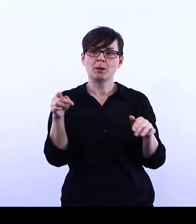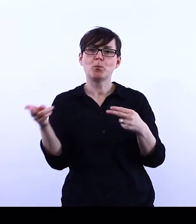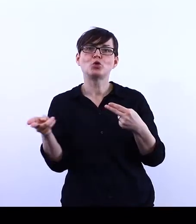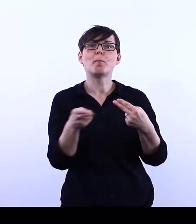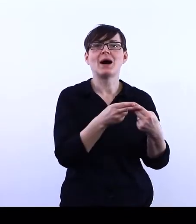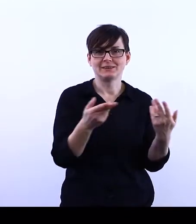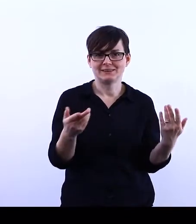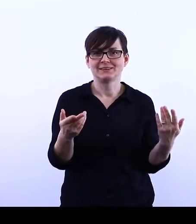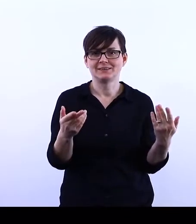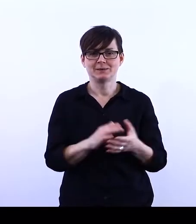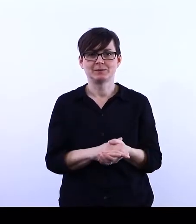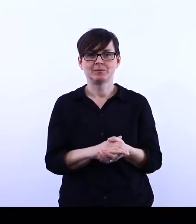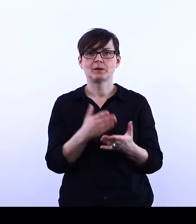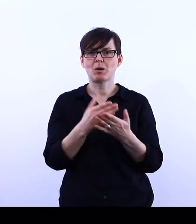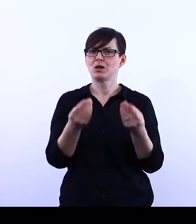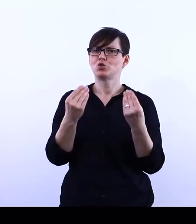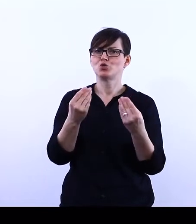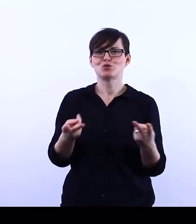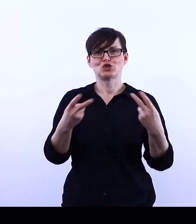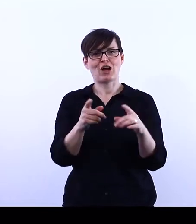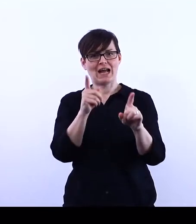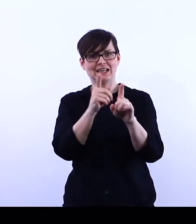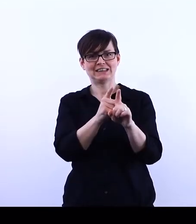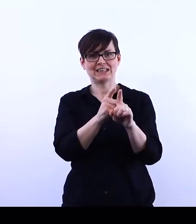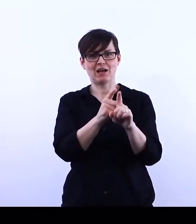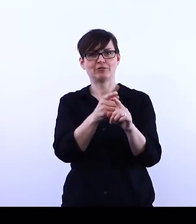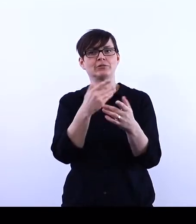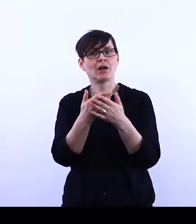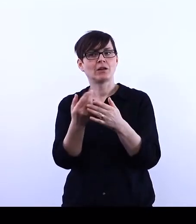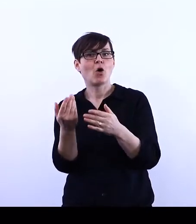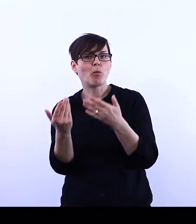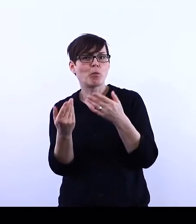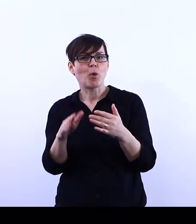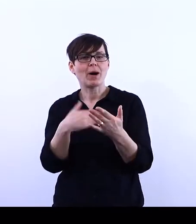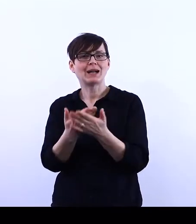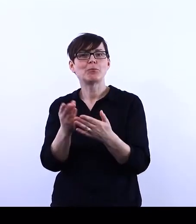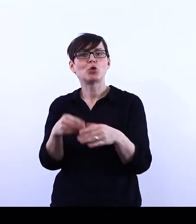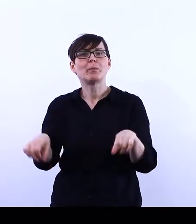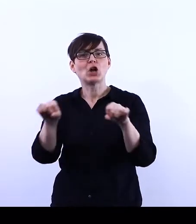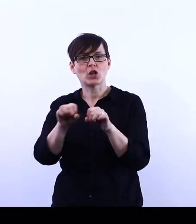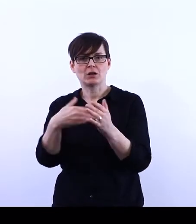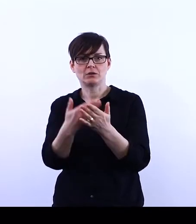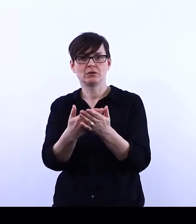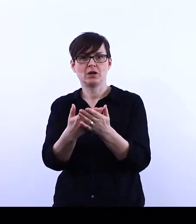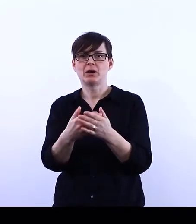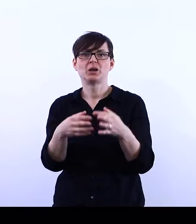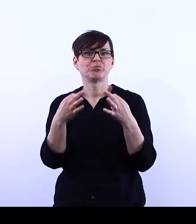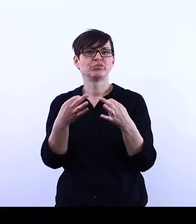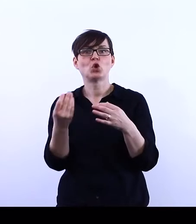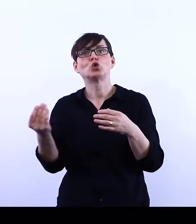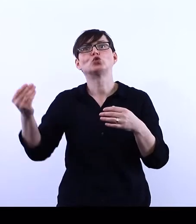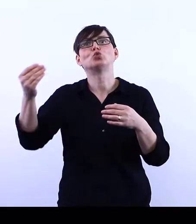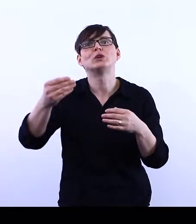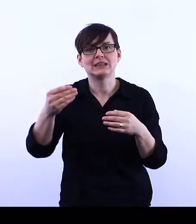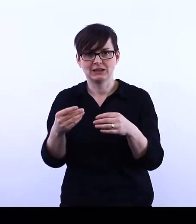ein typisches Vereinstreffen mit digitalen Tools angereichert oder unterstützt werden kann, aber nicht irgendwie jetzt zusätzlich ein digitales Treffen aus